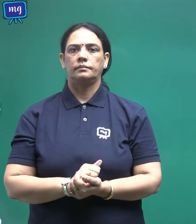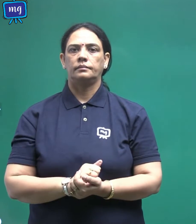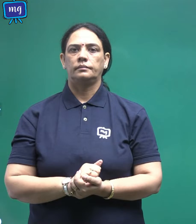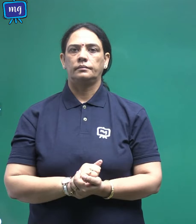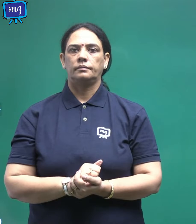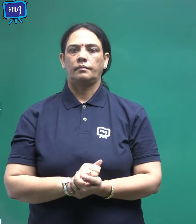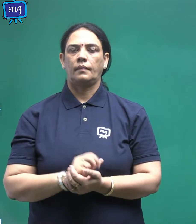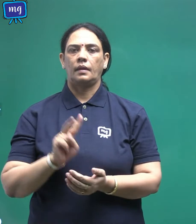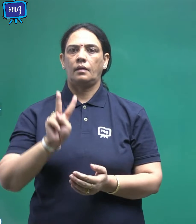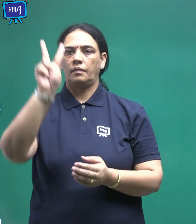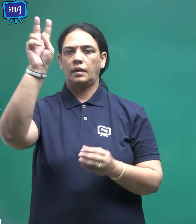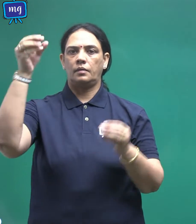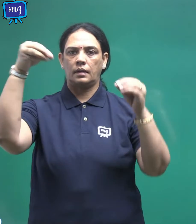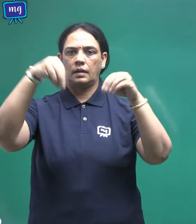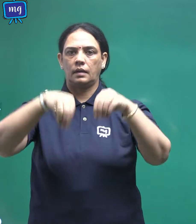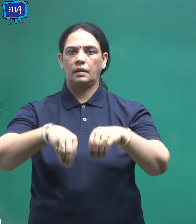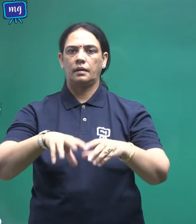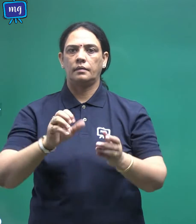मान रखेंगे